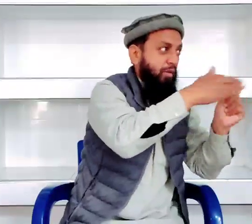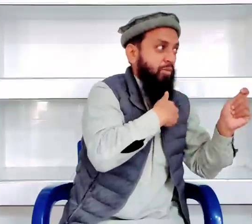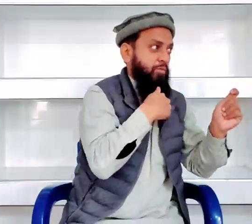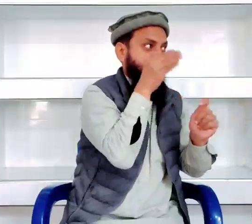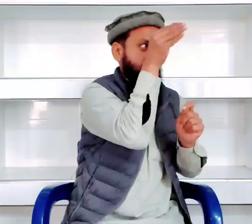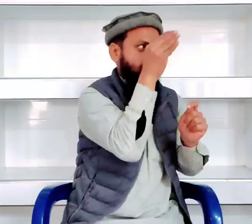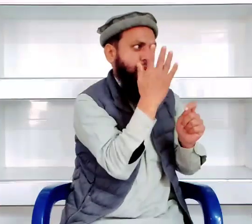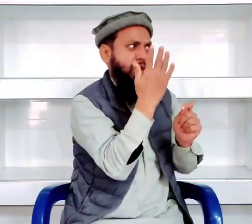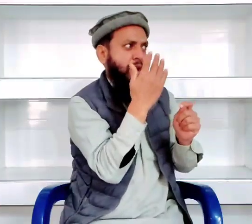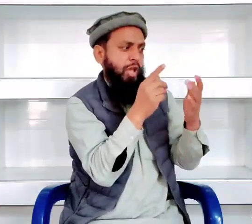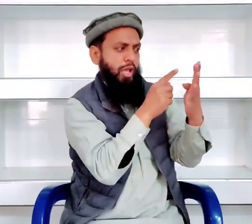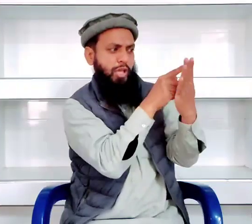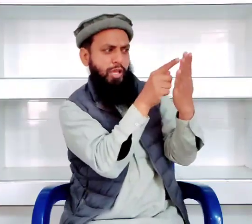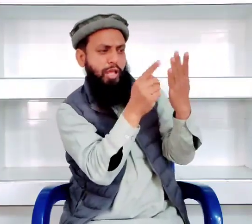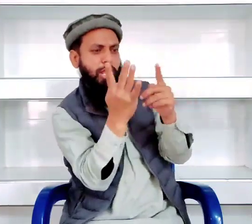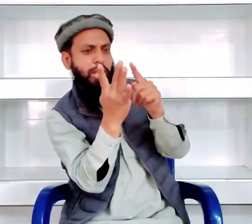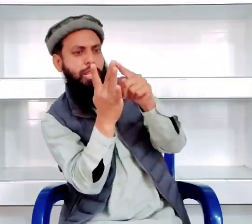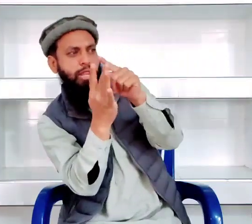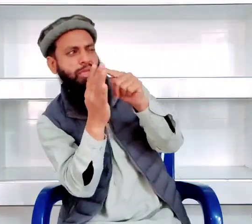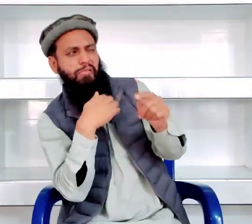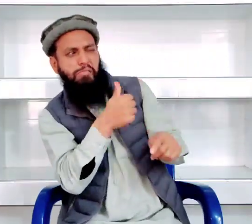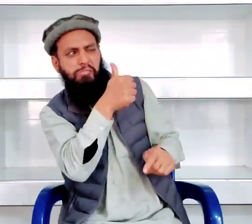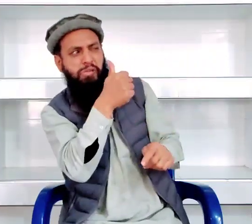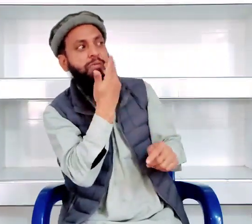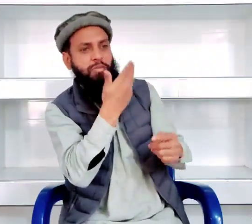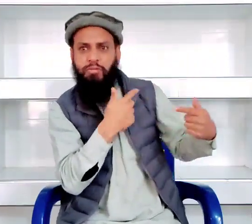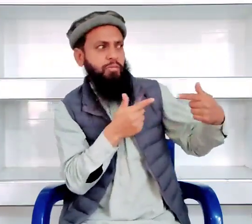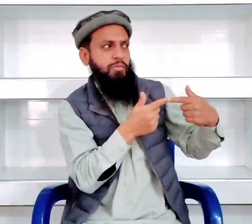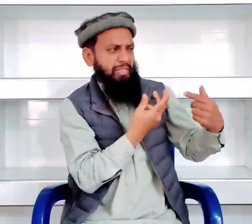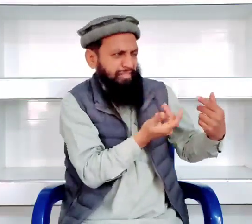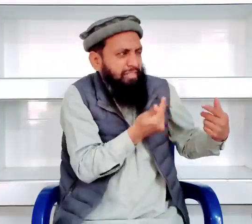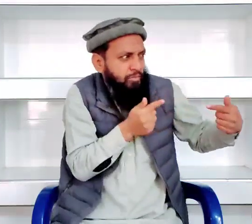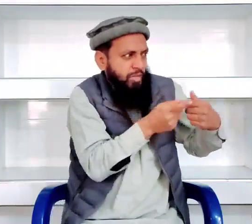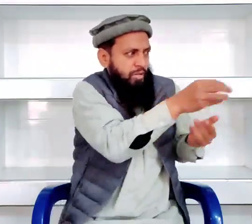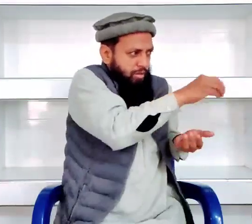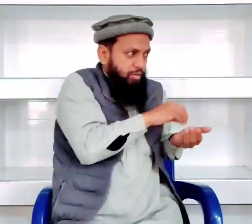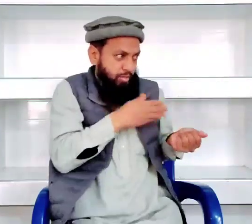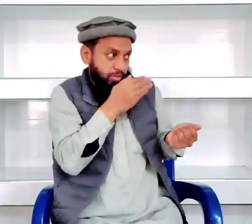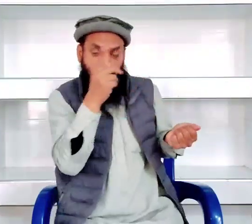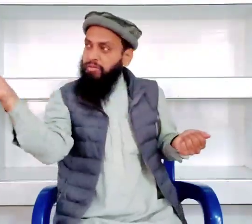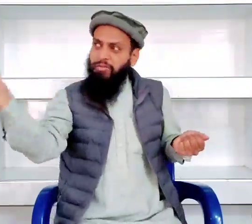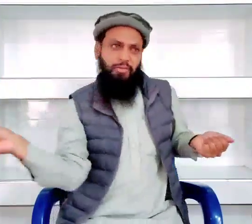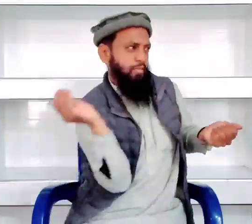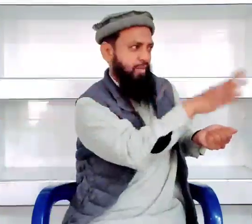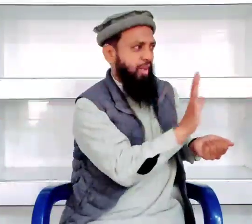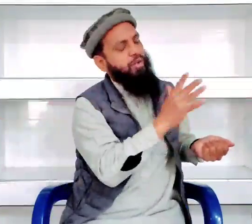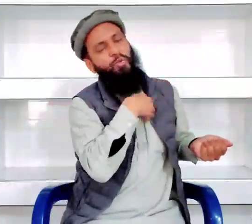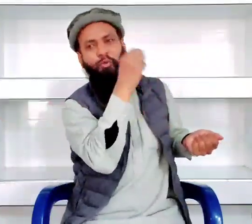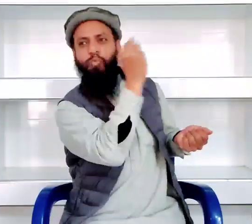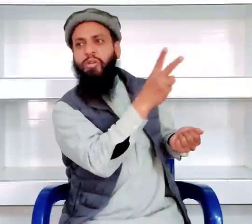ہی راہ دے وچ اور جناب قبضہ کر لیا اور سودا سودا کر لیا تاکہ انہوں صحیح منڈی کی خبر نہ مل سکے منڈی کے ریٹ کا